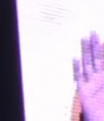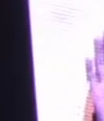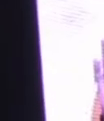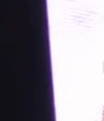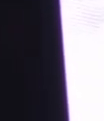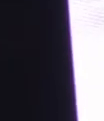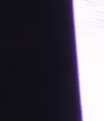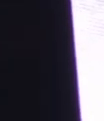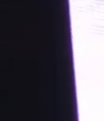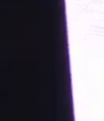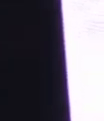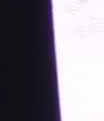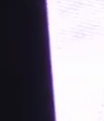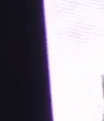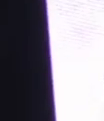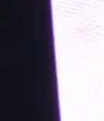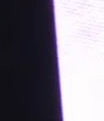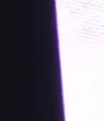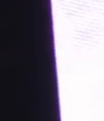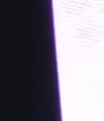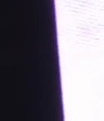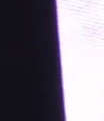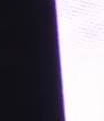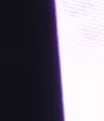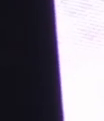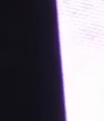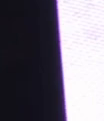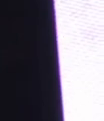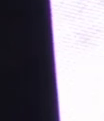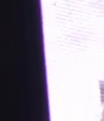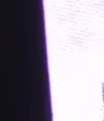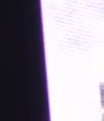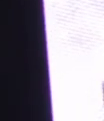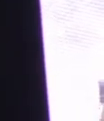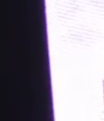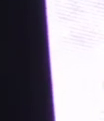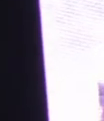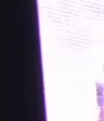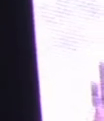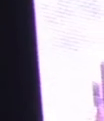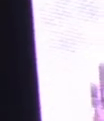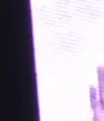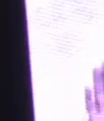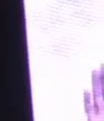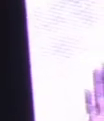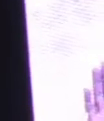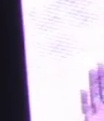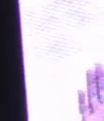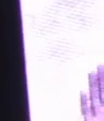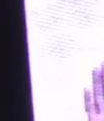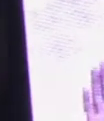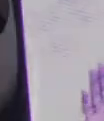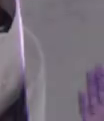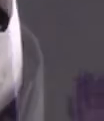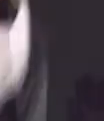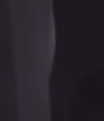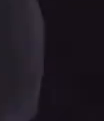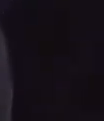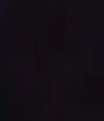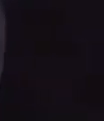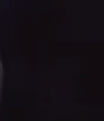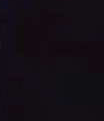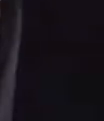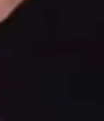Se está normalizando todo tipo de agresiones a quienes parecen no pertenecer al grupo que no es el